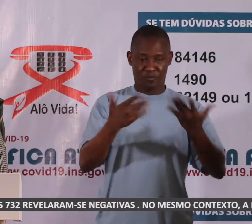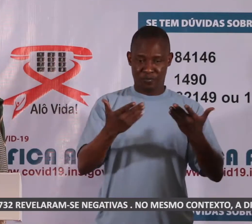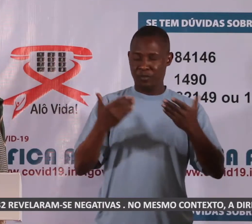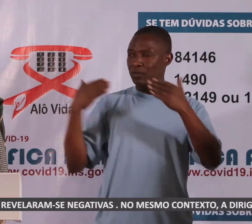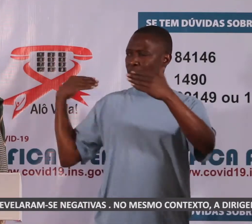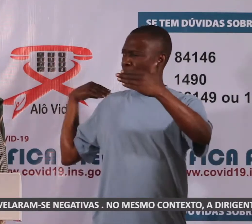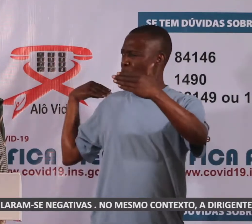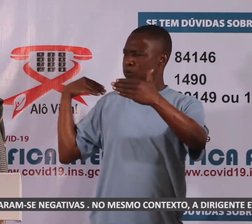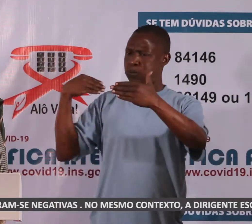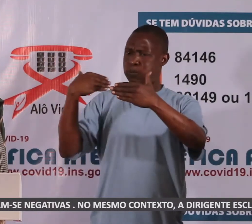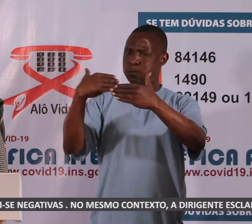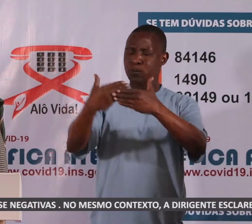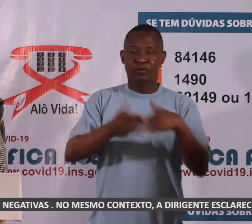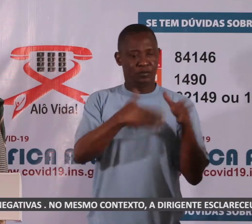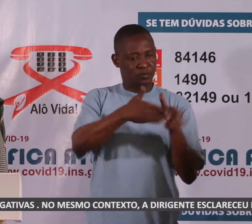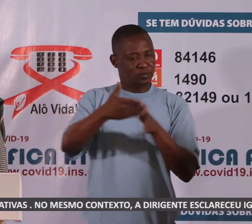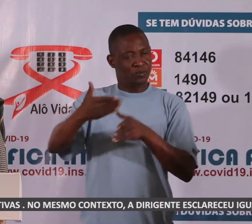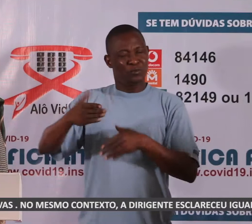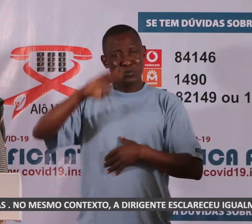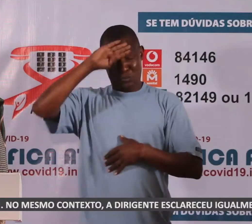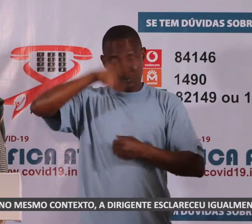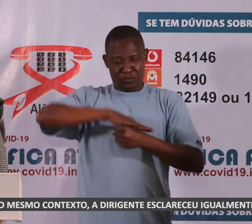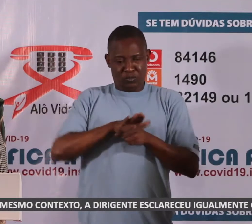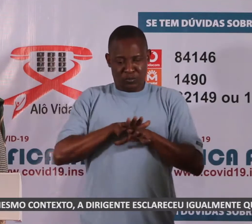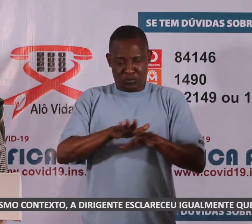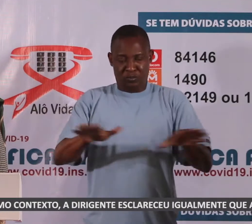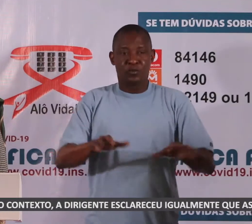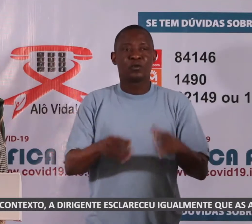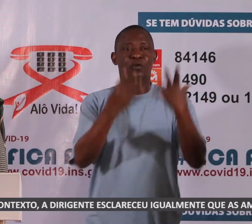temos um cumulativo em todo o mundo de